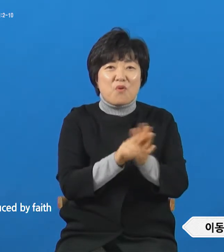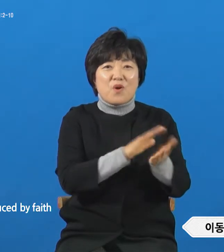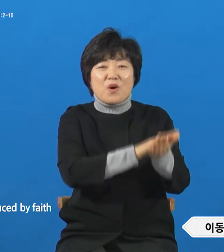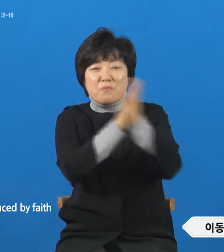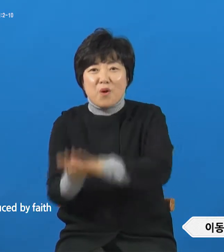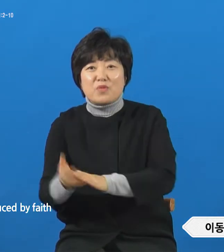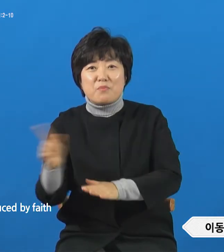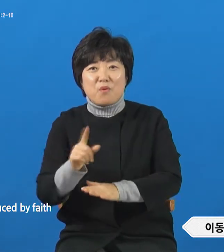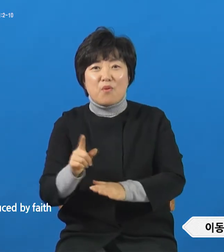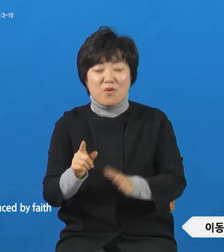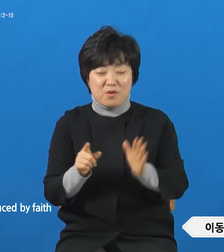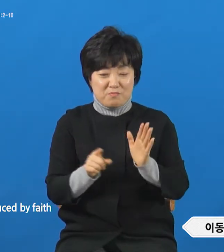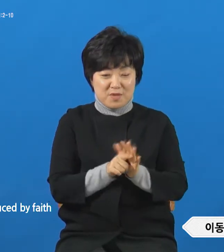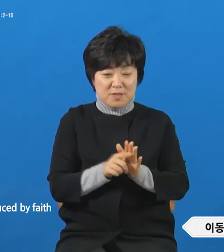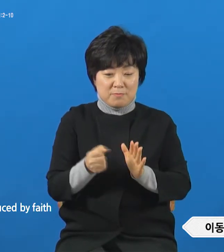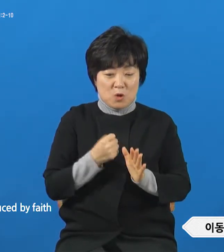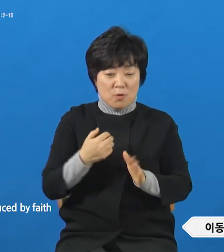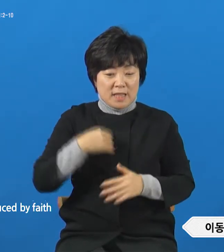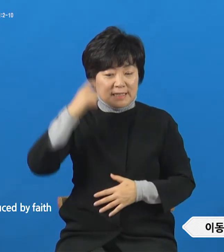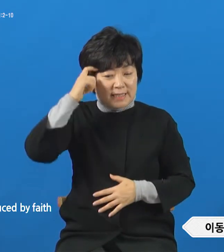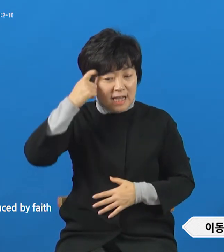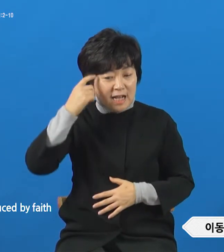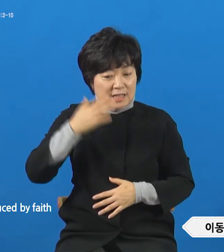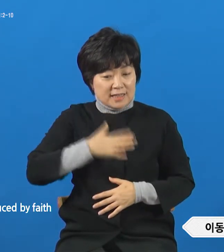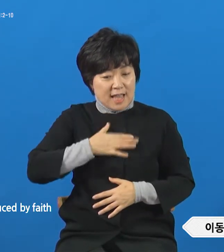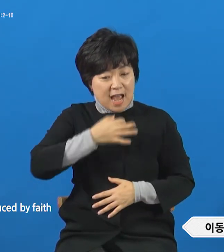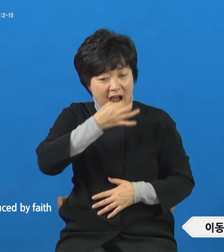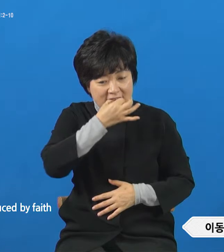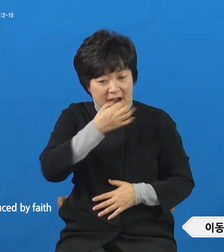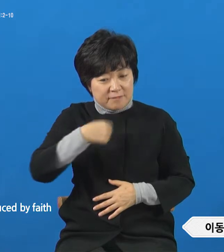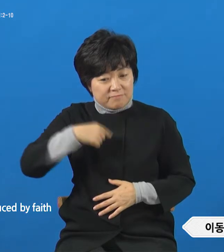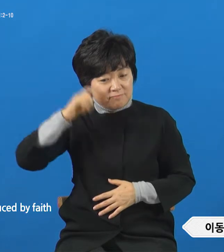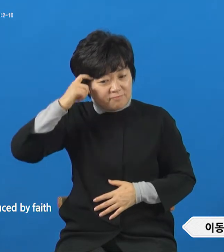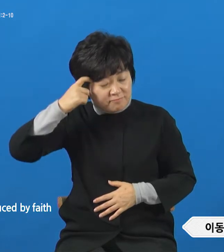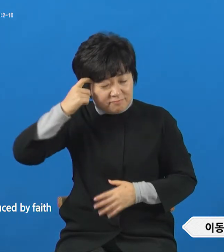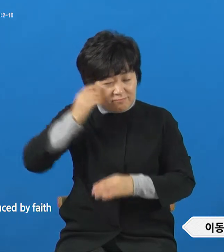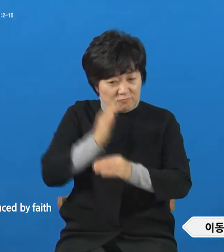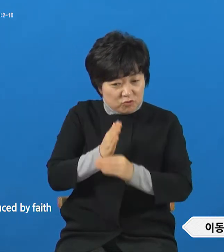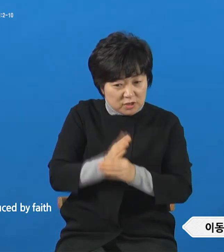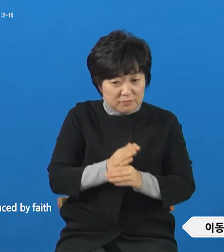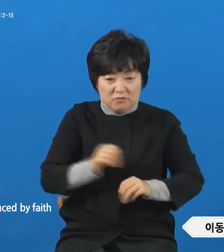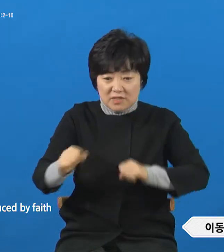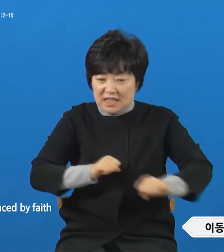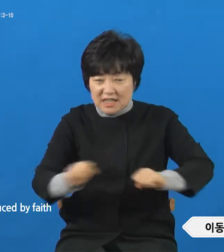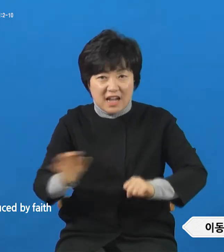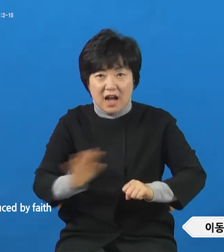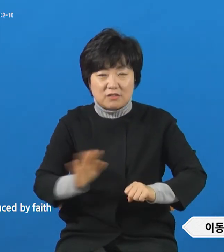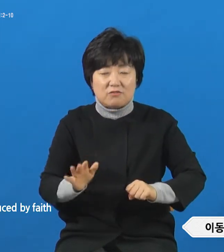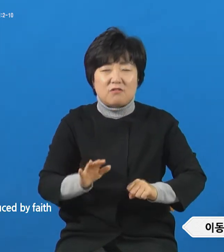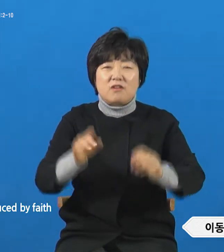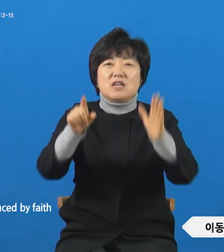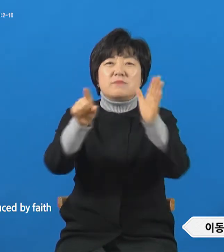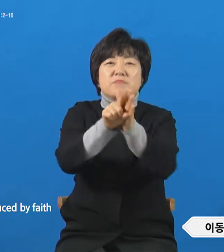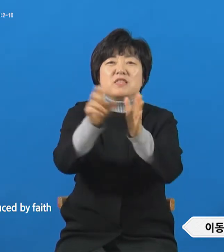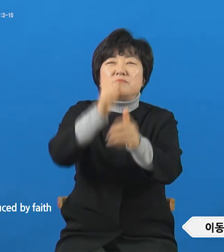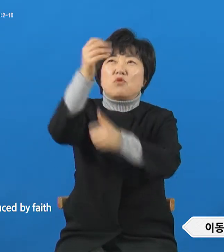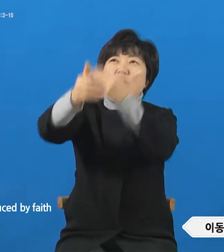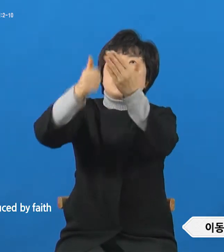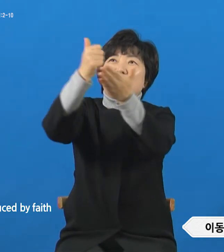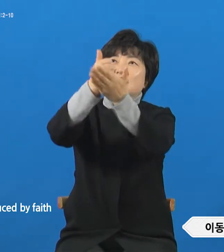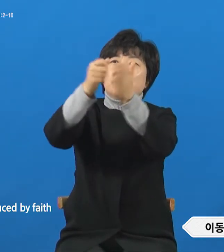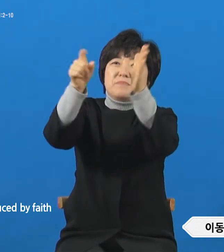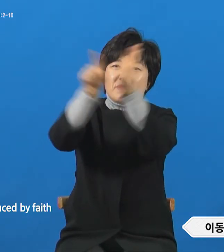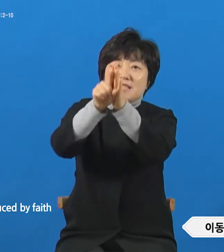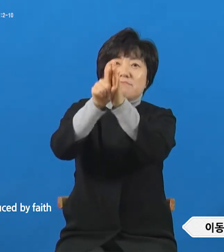놀라운 변화는 이제 더 이상 내 신념, 내 생각, 내 철학으로 일하는 것이 아니라 믿음으로, 하나님을 믿는